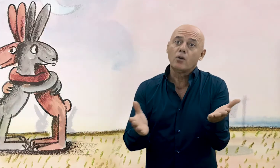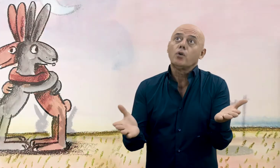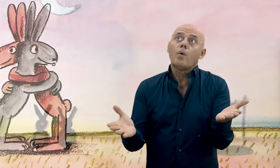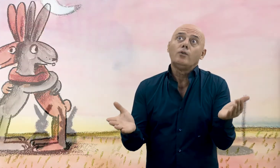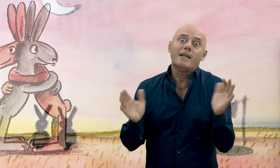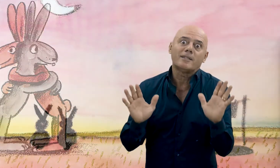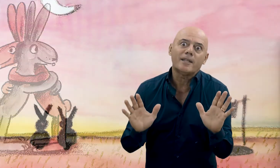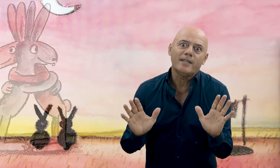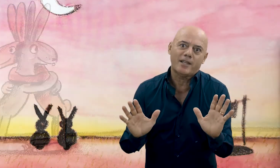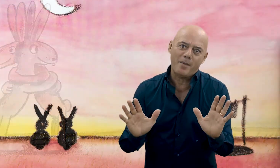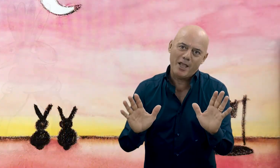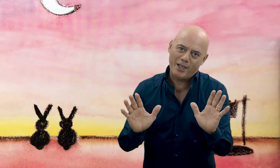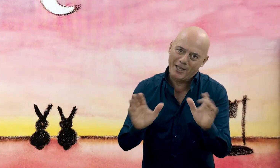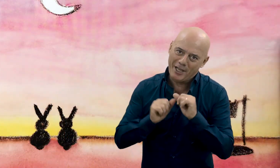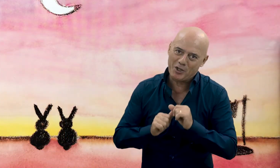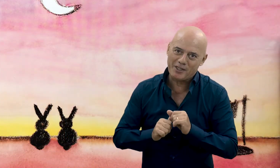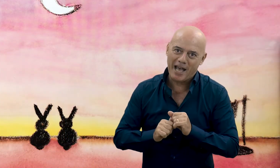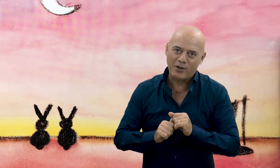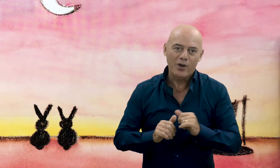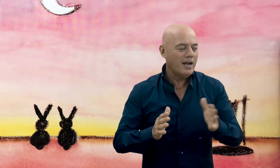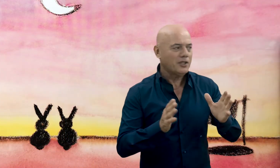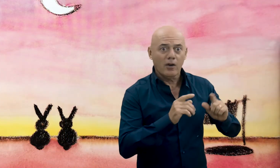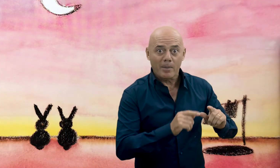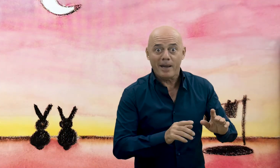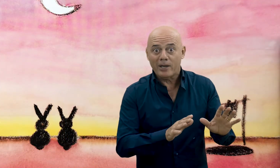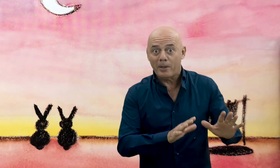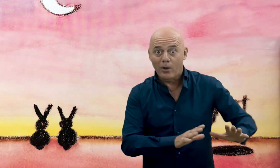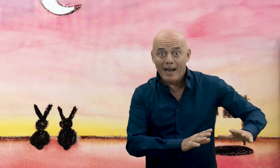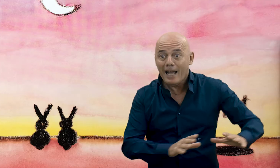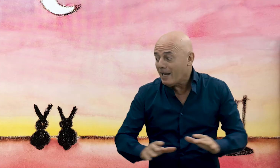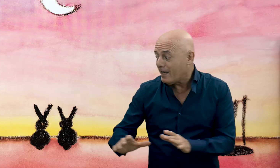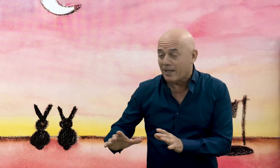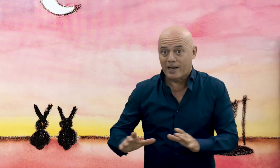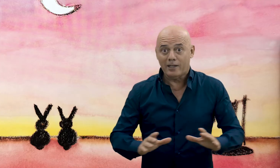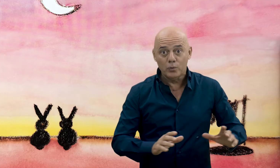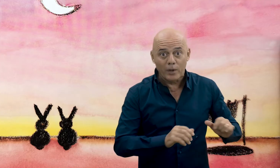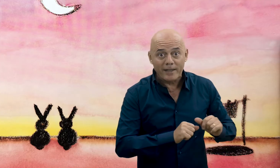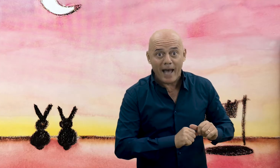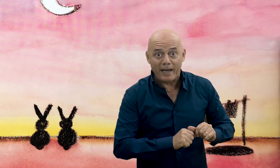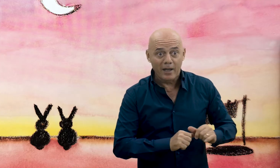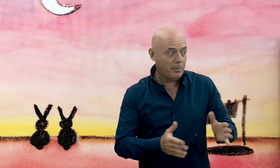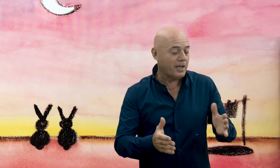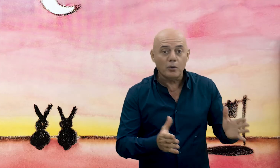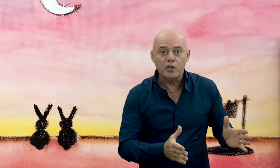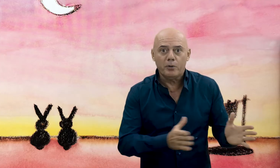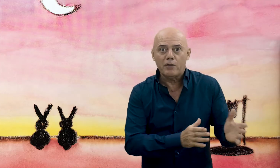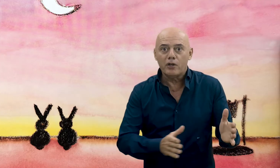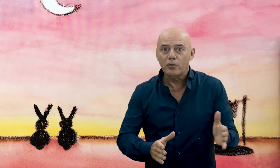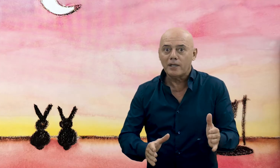solo quando era strettamente necessario. Lasciarono aperta però la galleria tra le due tane, perché così potevano